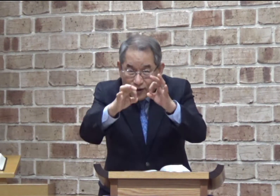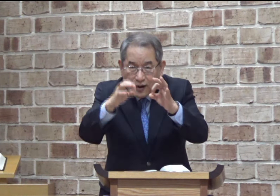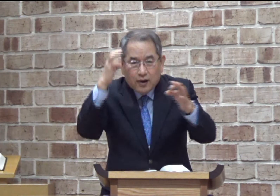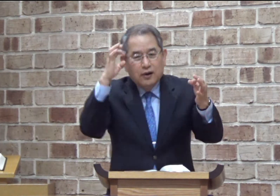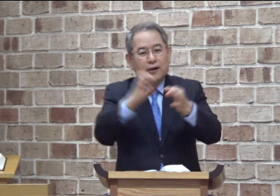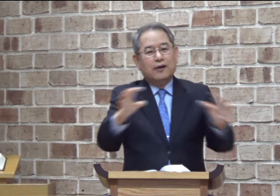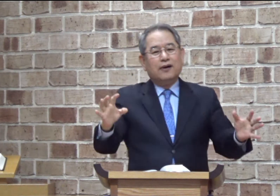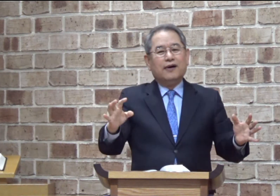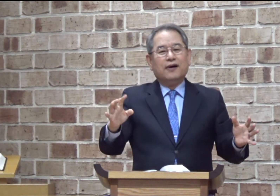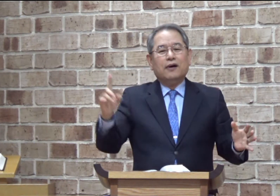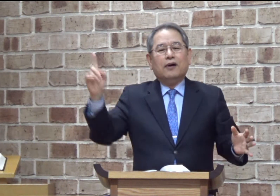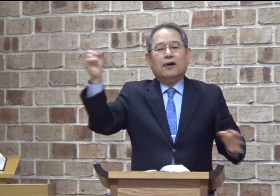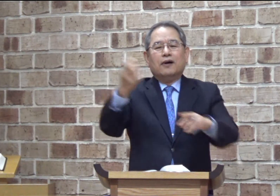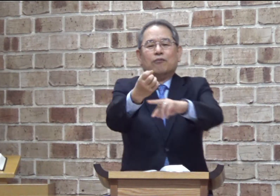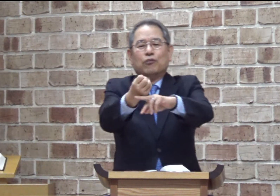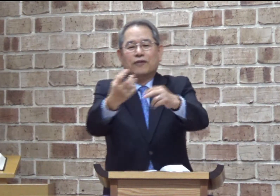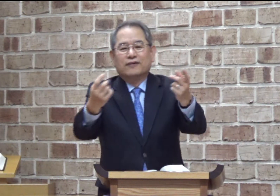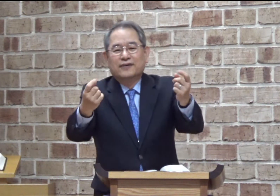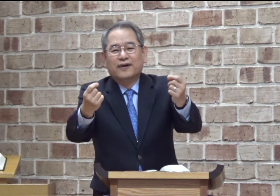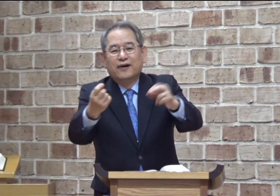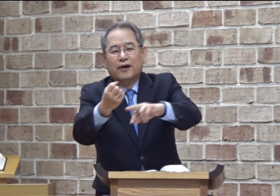같습니다. 그걸 사람들이 잘 몰랐습니다.